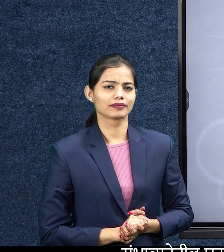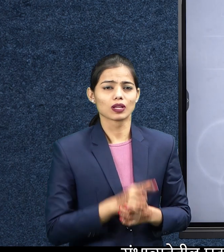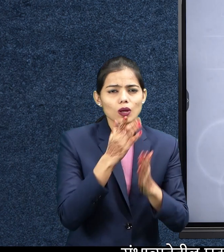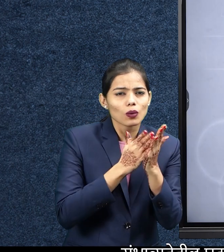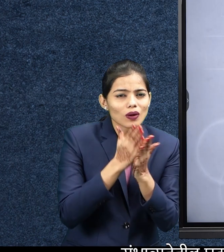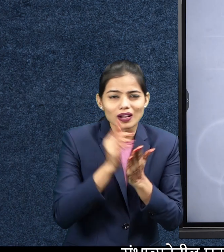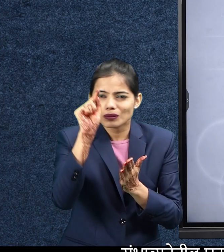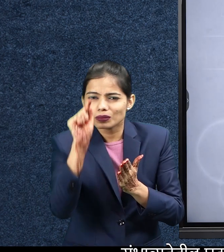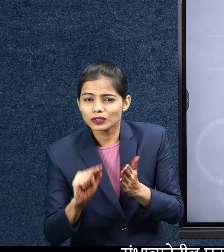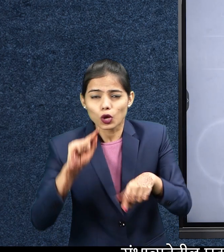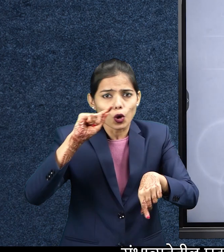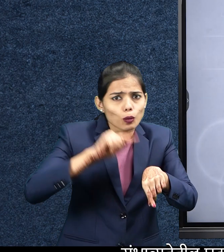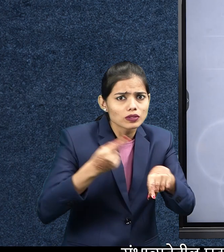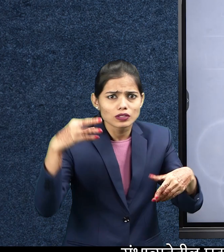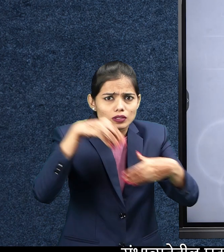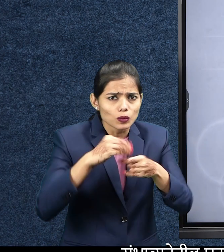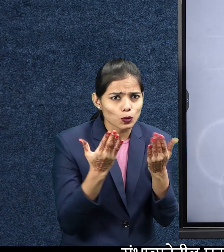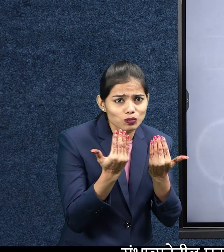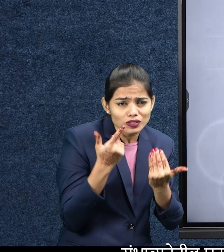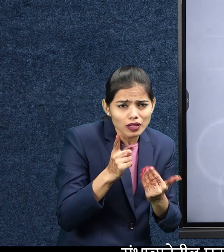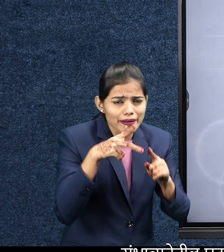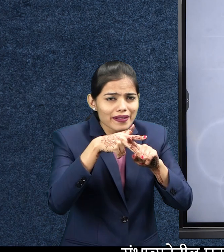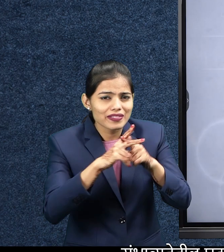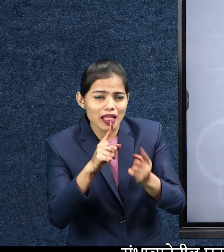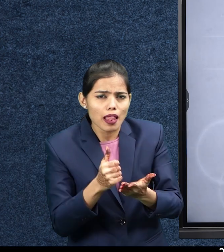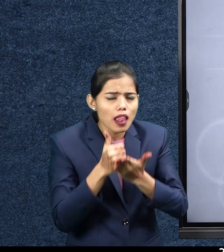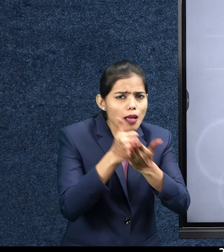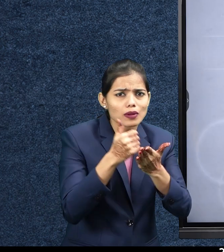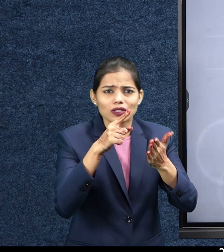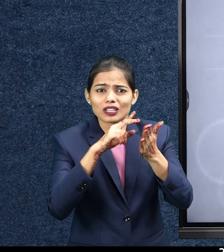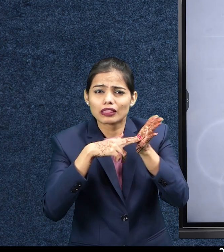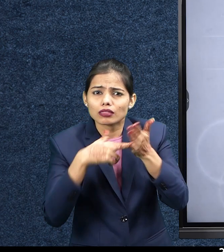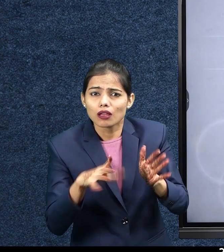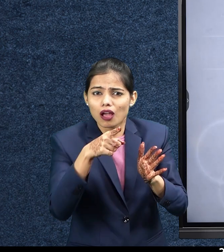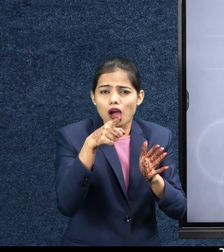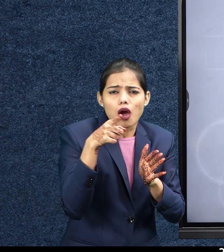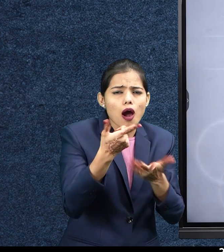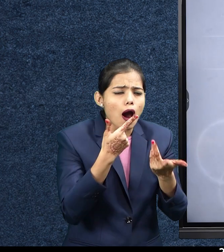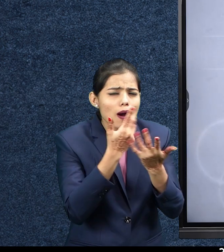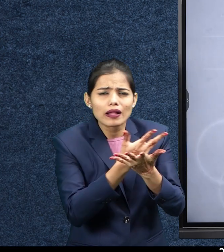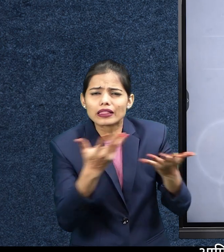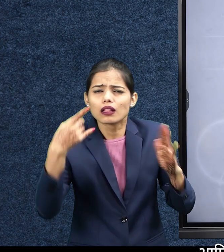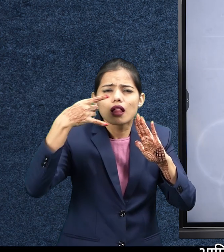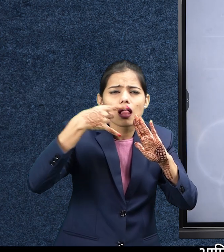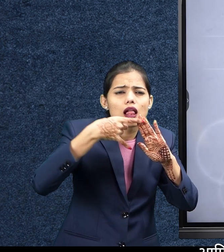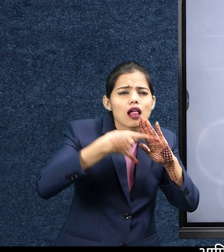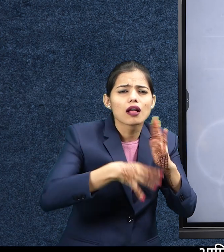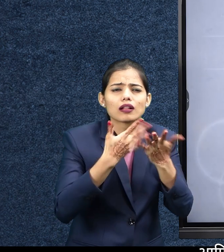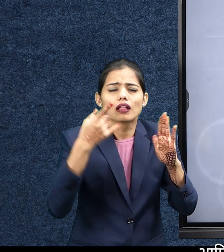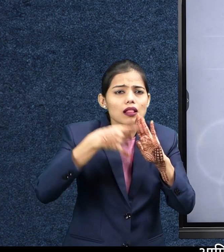संभाव्यतेतील घटनांचे प्रकार ही अशी साधने आहेत जे आपल्याला अनिश्चिततेच्या विविध पैलूंचे मॉडेल आणि विश्लेषण करण्यास मदत